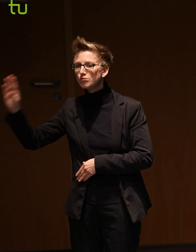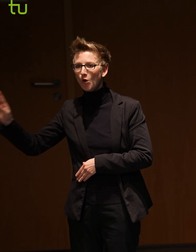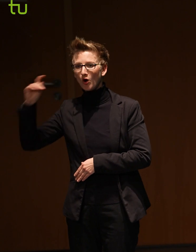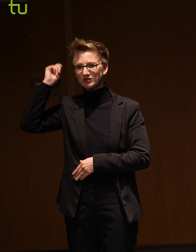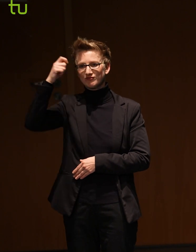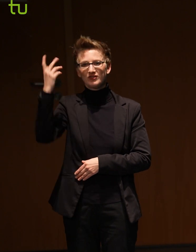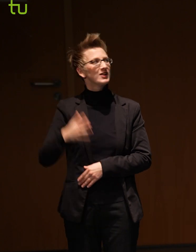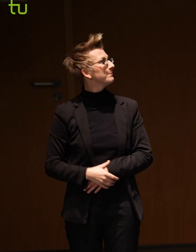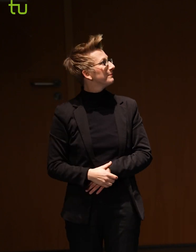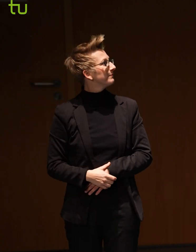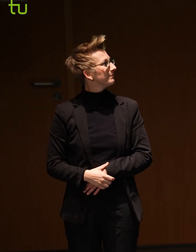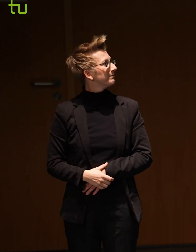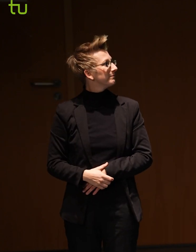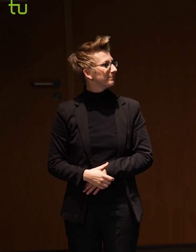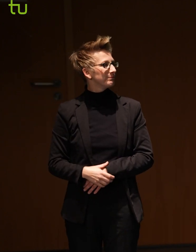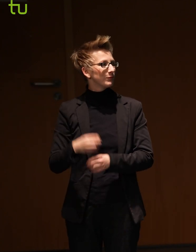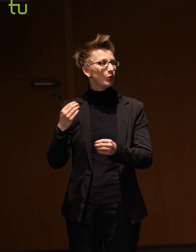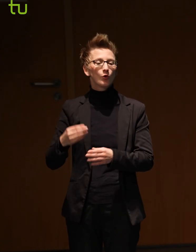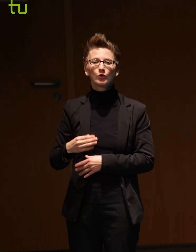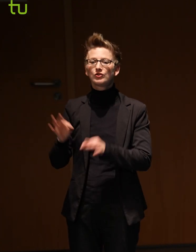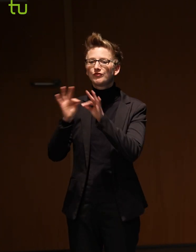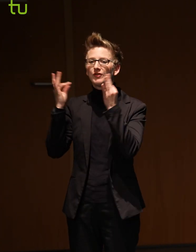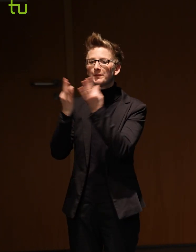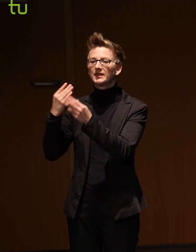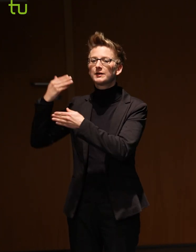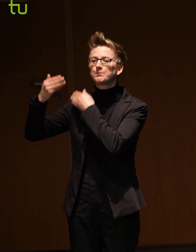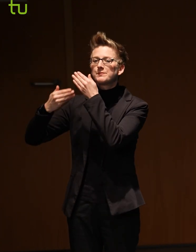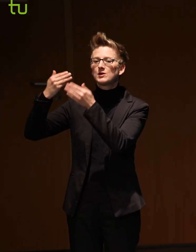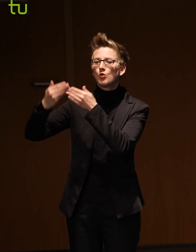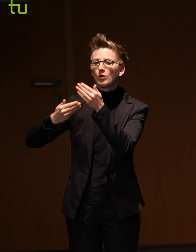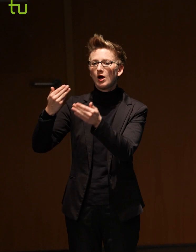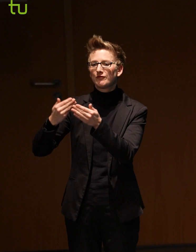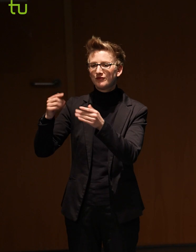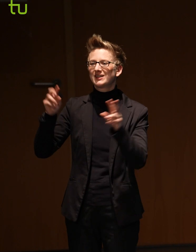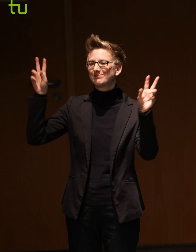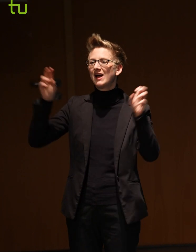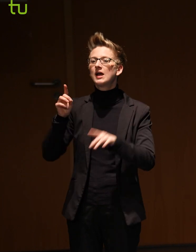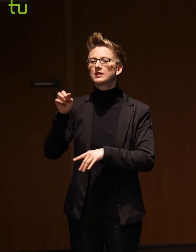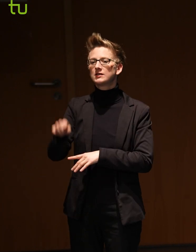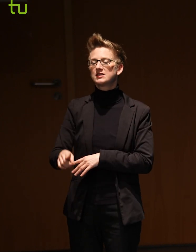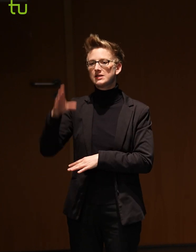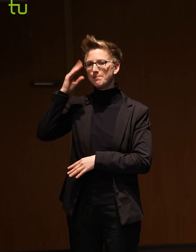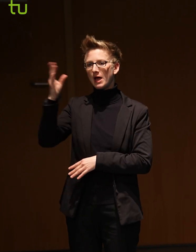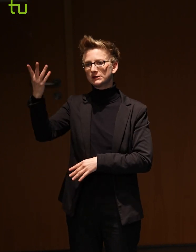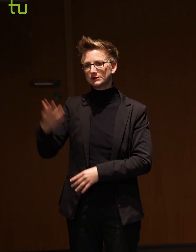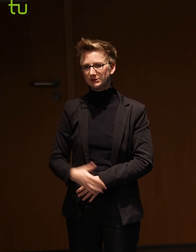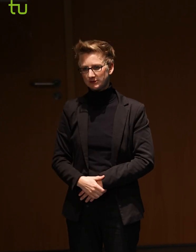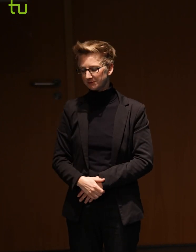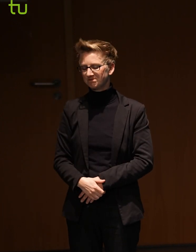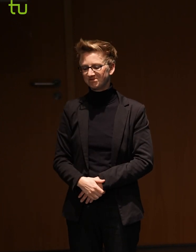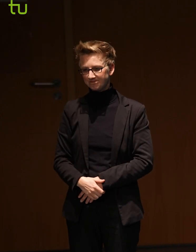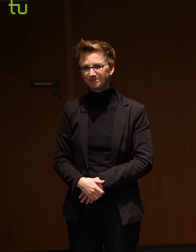und die phänomenale filmische Familienbiografie Die Manns. All das gehört zu meiner und vieler